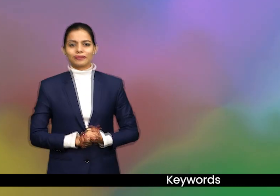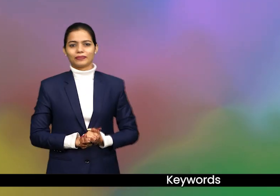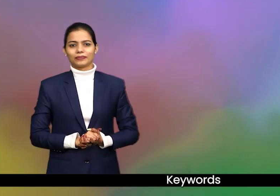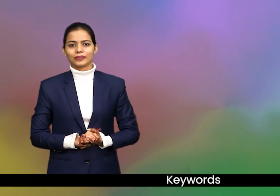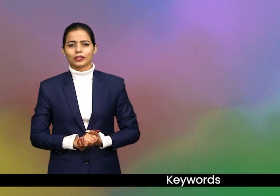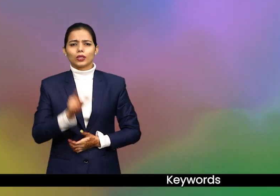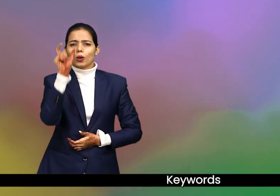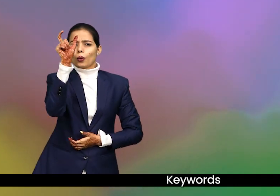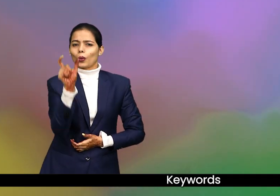முக்கிய வார்த்தைகள்: